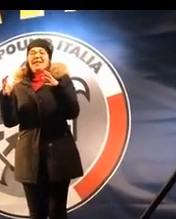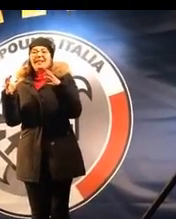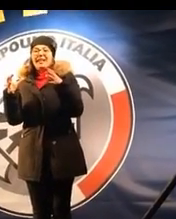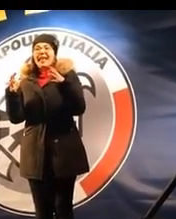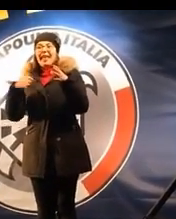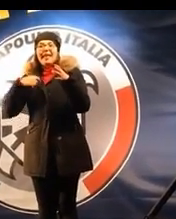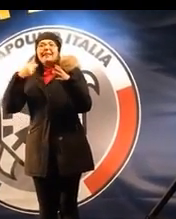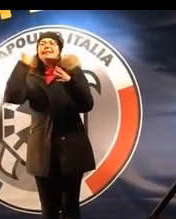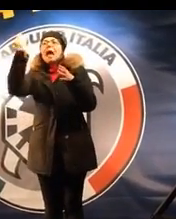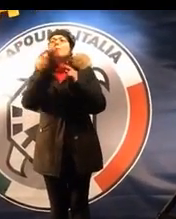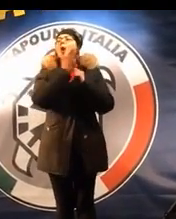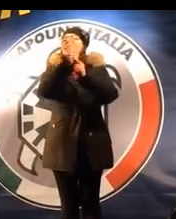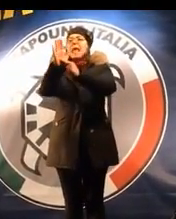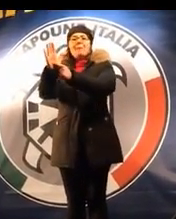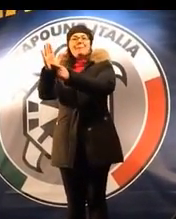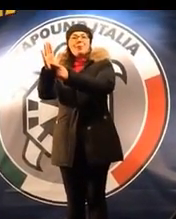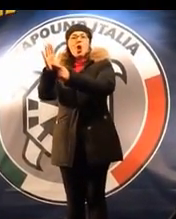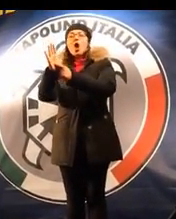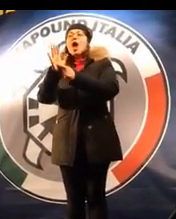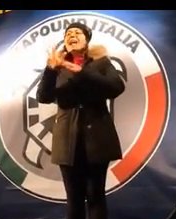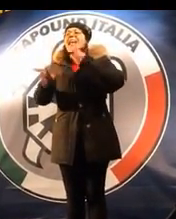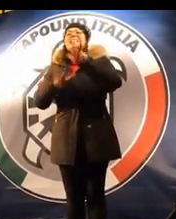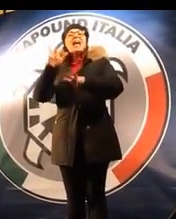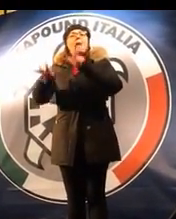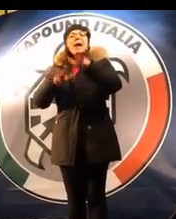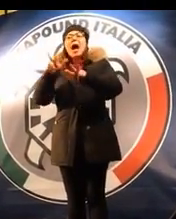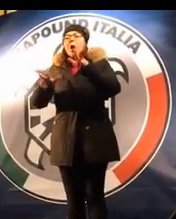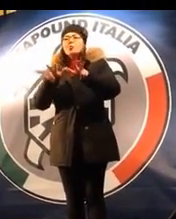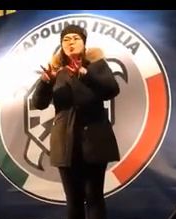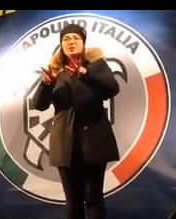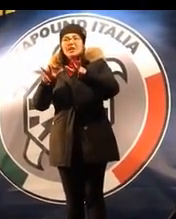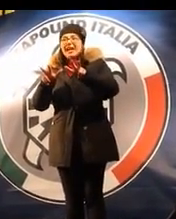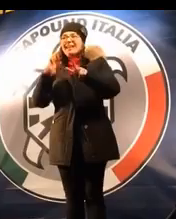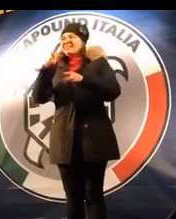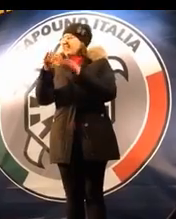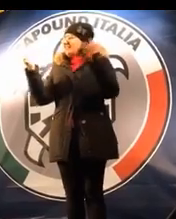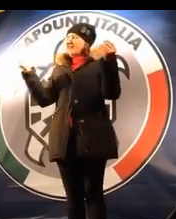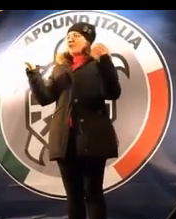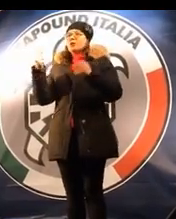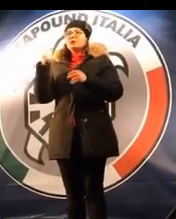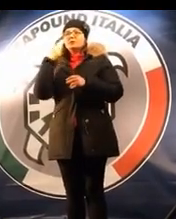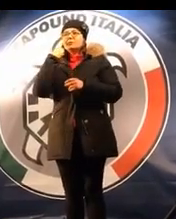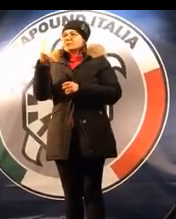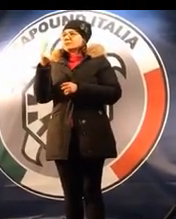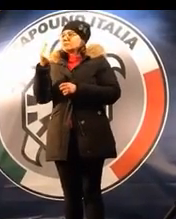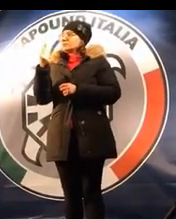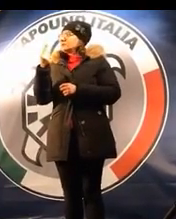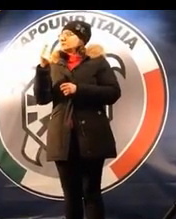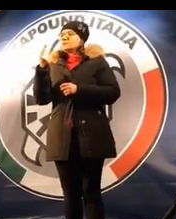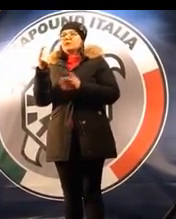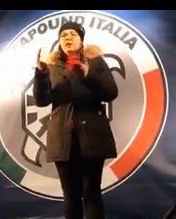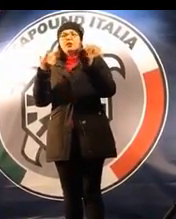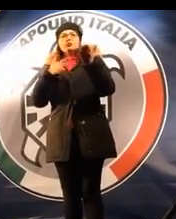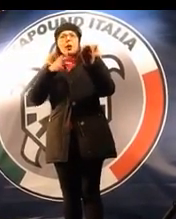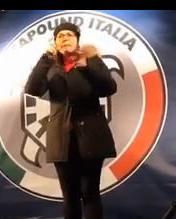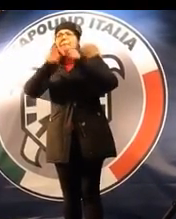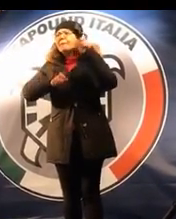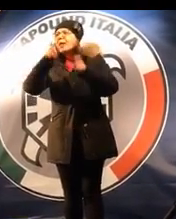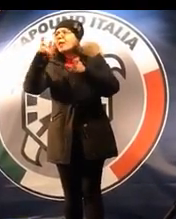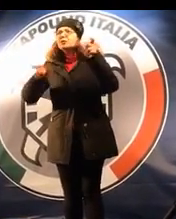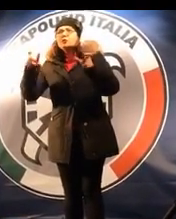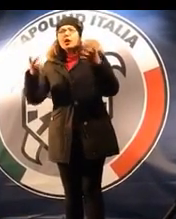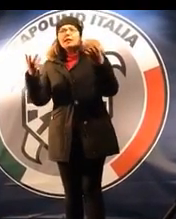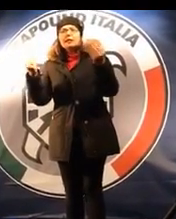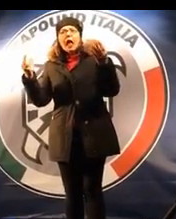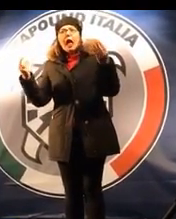semplicemente questo, tanti di voi sono qui in piazza solo perché hanno visto questi militanti, questi uomini e queste donne schierarsi fisicamente al